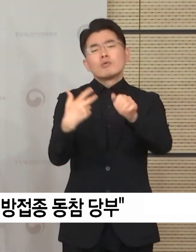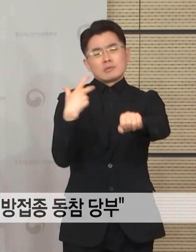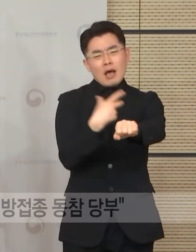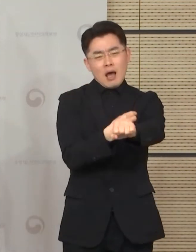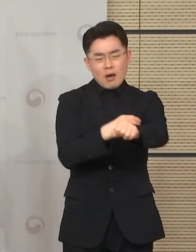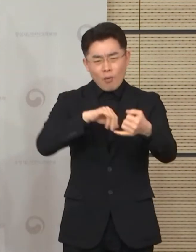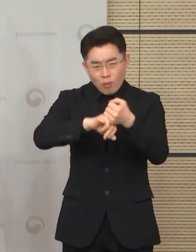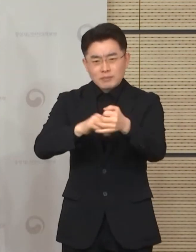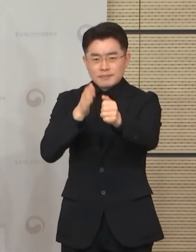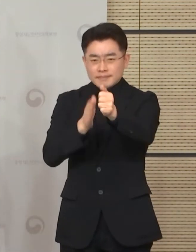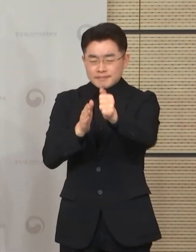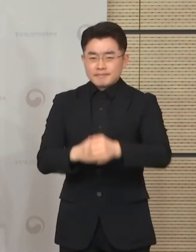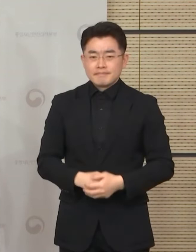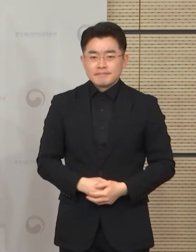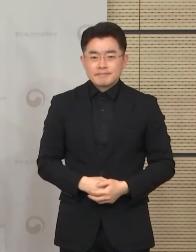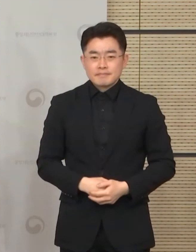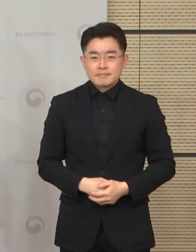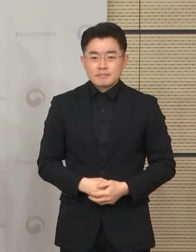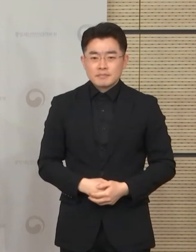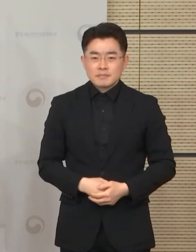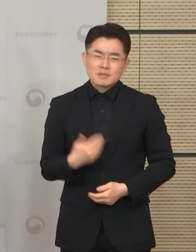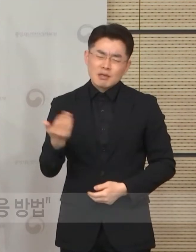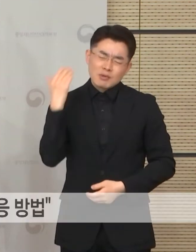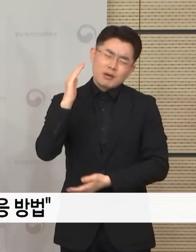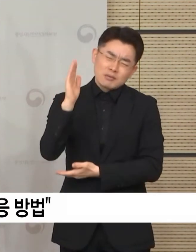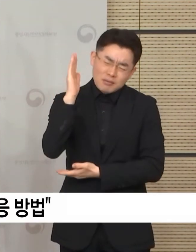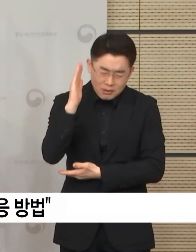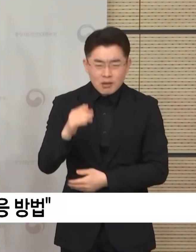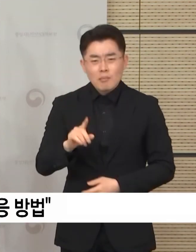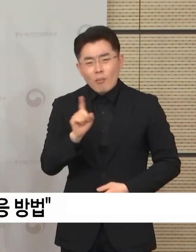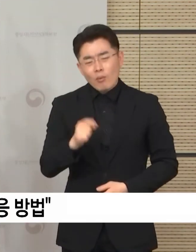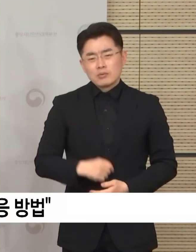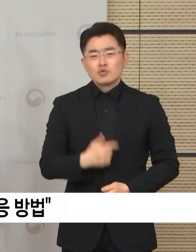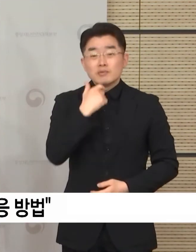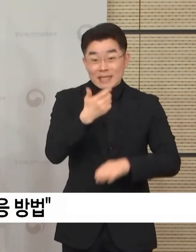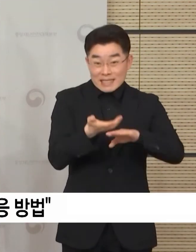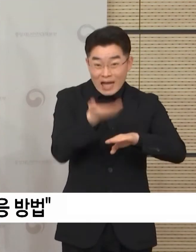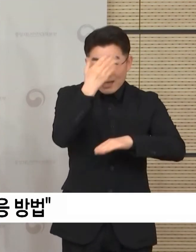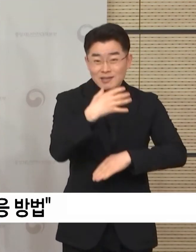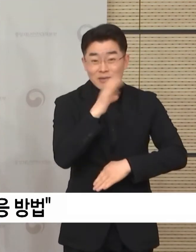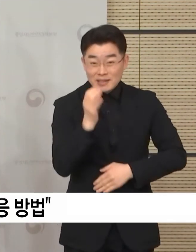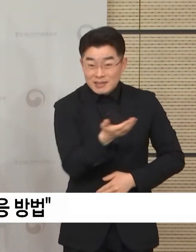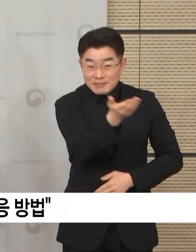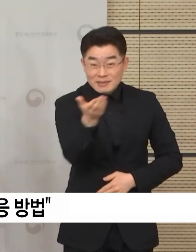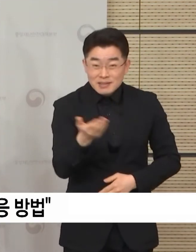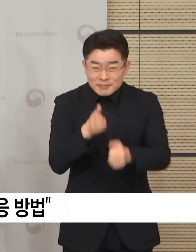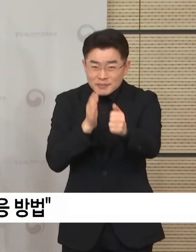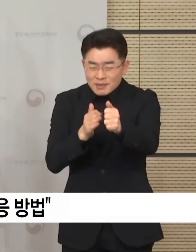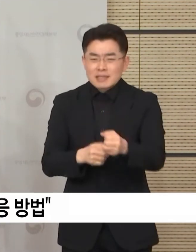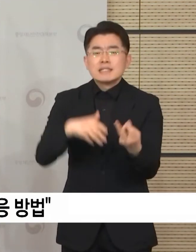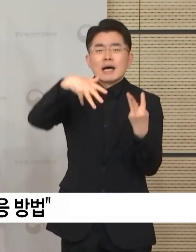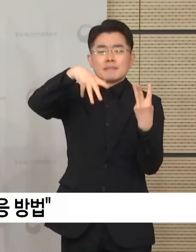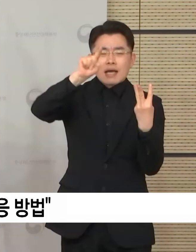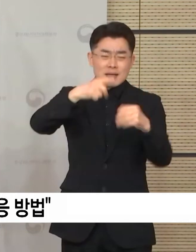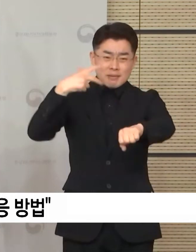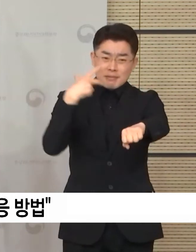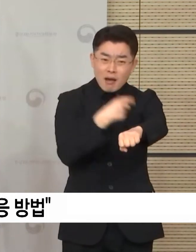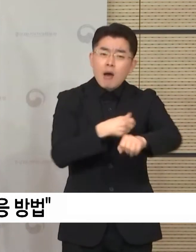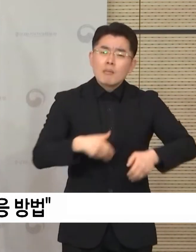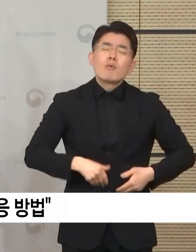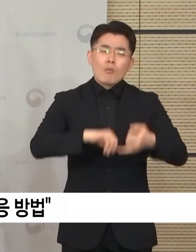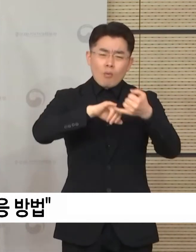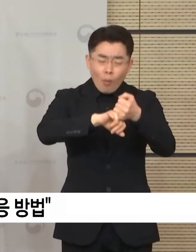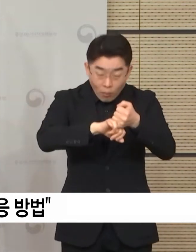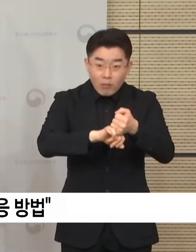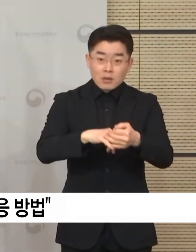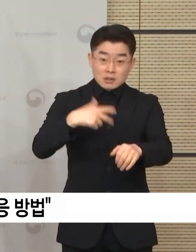부탁드립니다 특히 계속해서 말씀드리지만 60세 이상 고령층 에 있어서는 3차 접종 2 2 중증